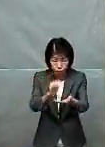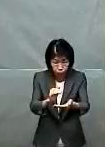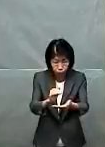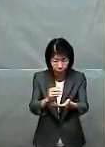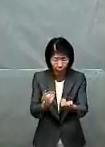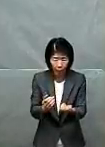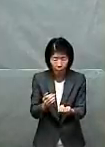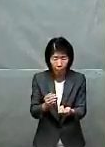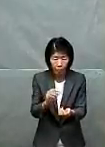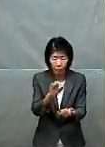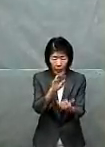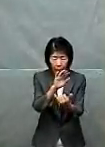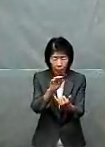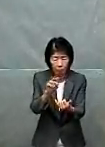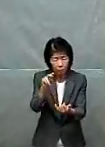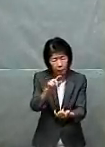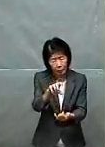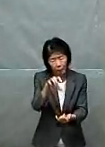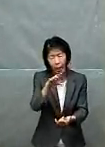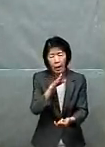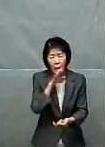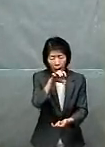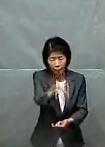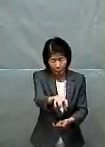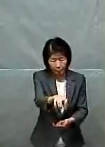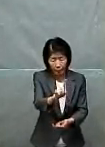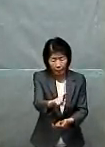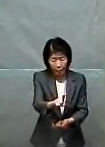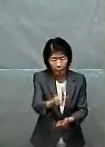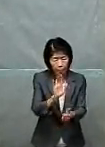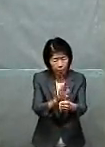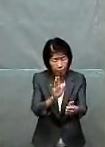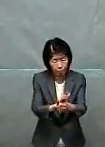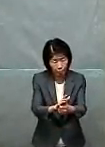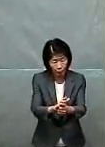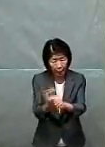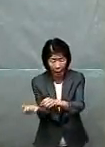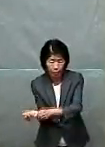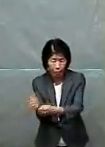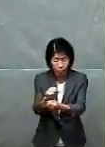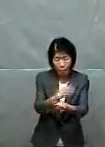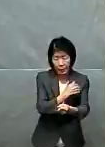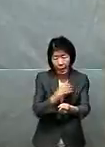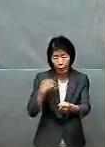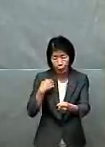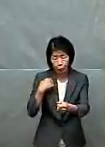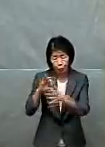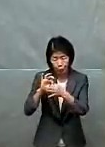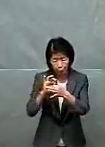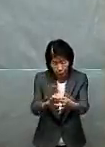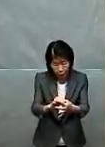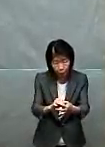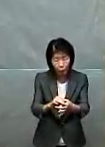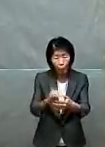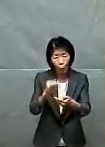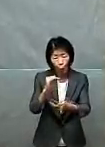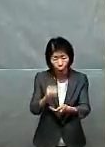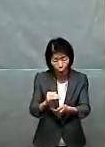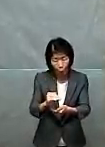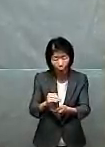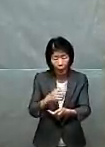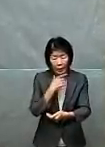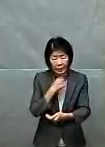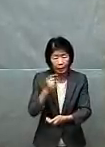地の皆様のお役に立って復旧復興につながる一助となることを望んでおります。